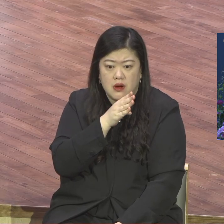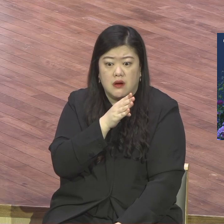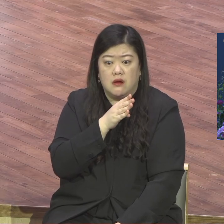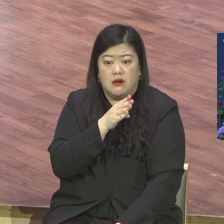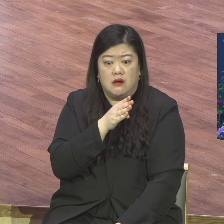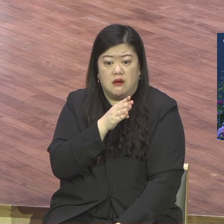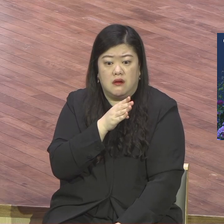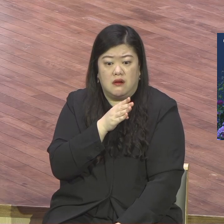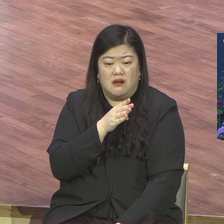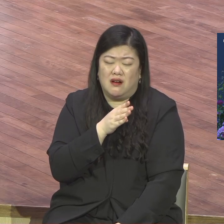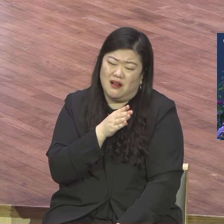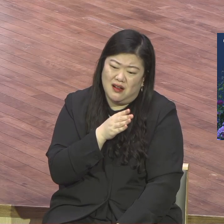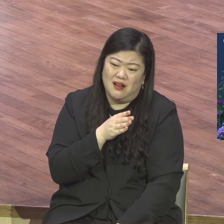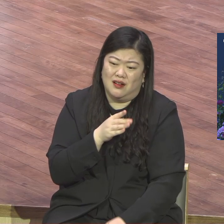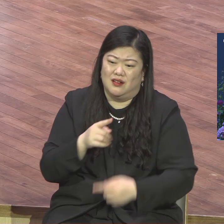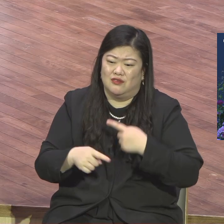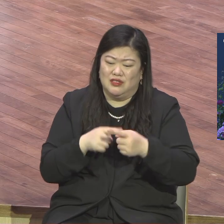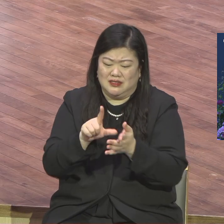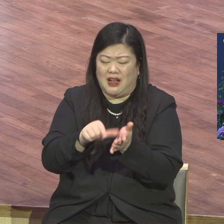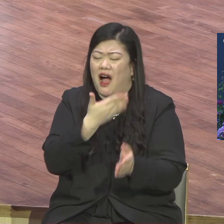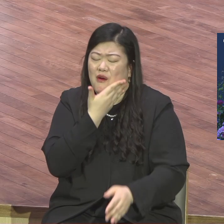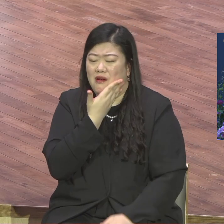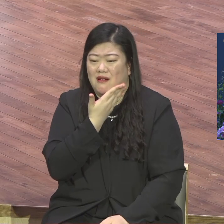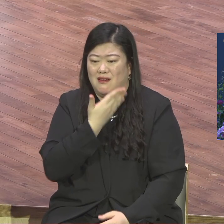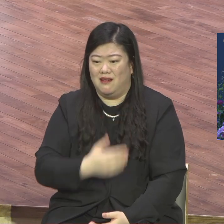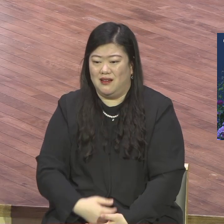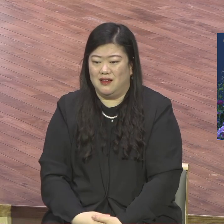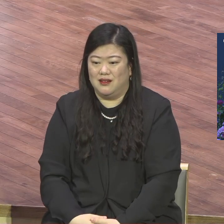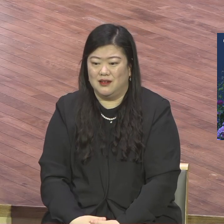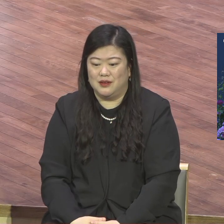뭐가 그렇게 삶 속에 그칠 게 있냐?